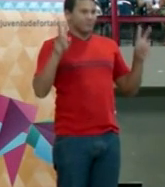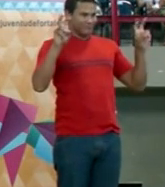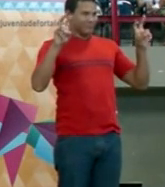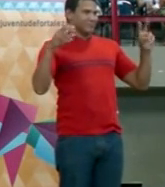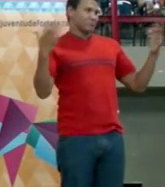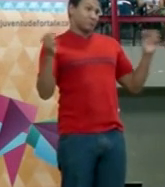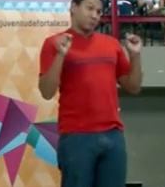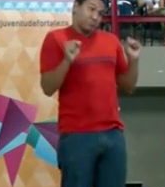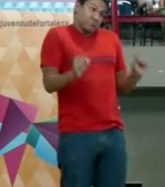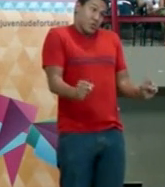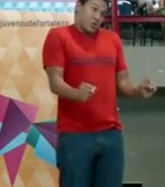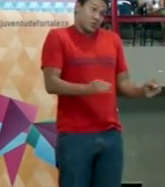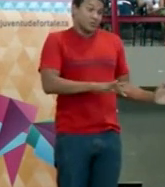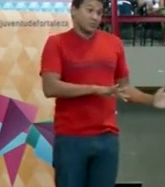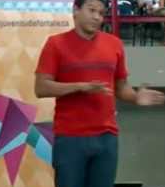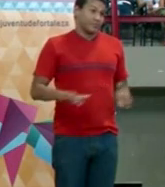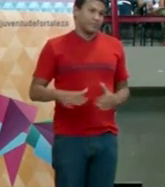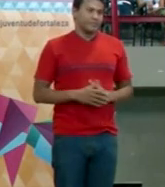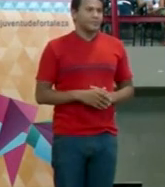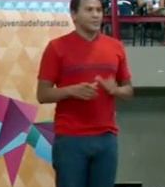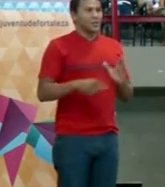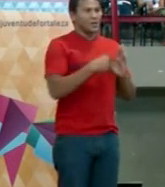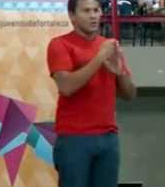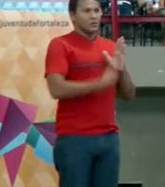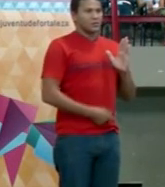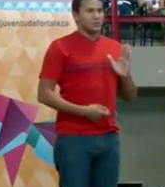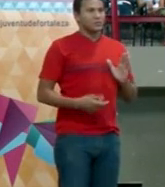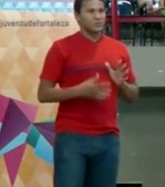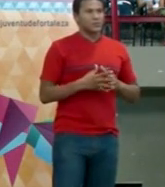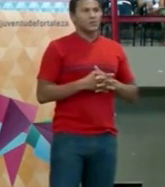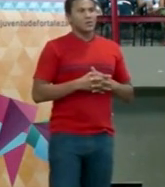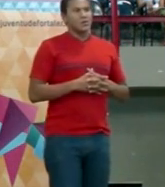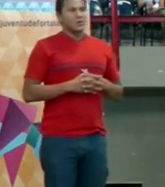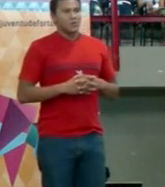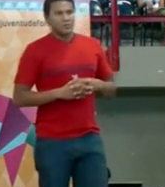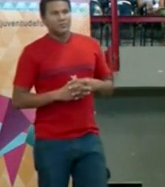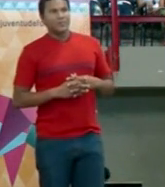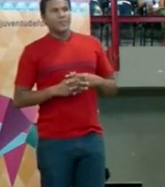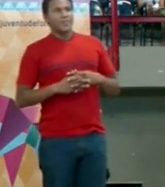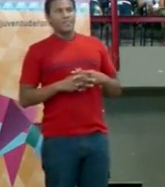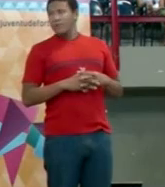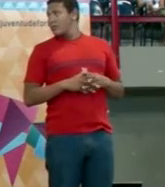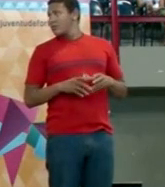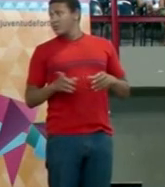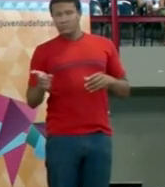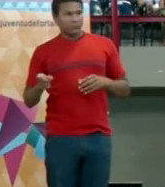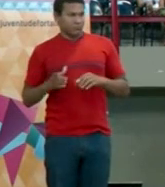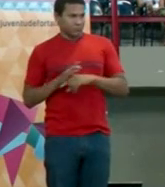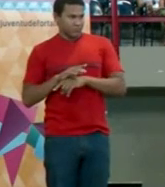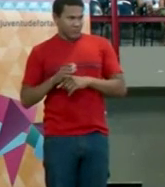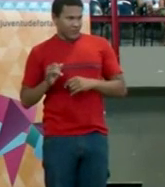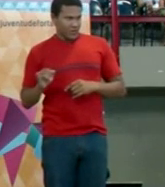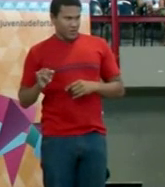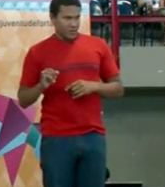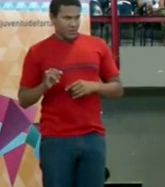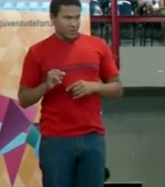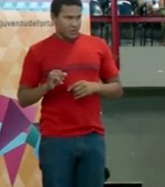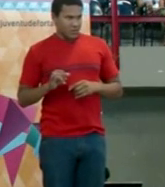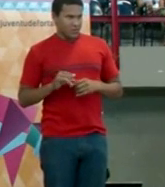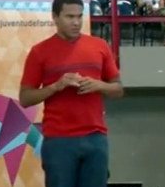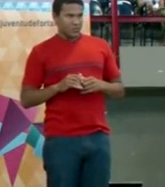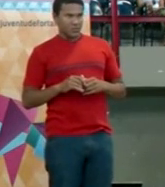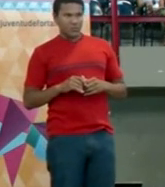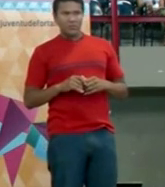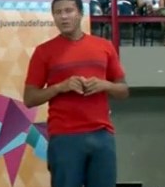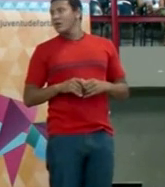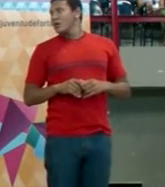Durante a argumentação na redação do Enem, posso escrever alguns dados de forma numeral ou por extenso. Nós já respondemos